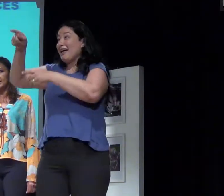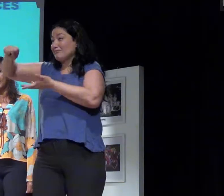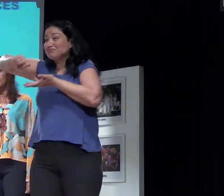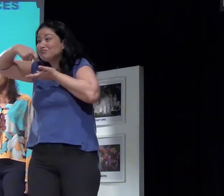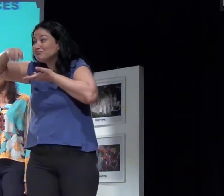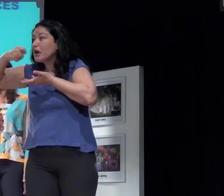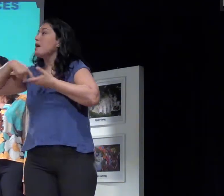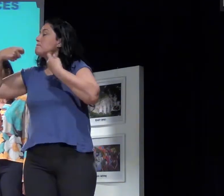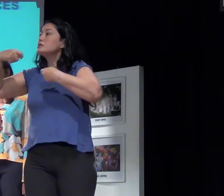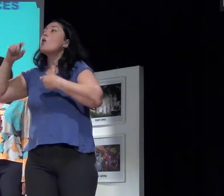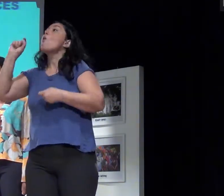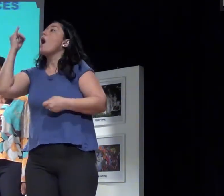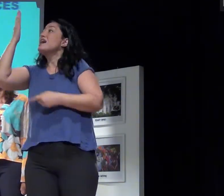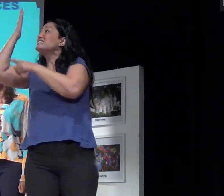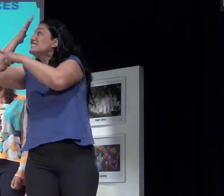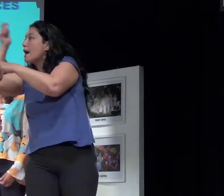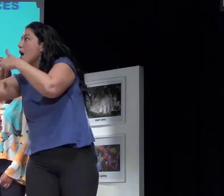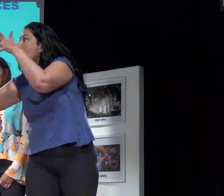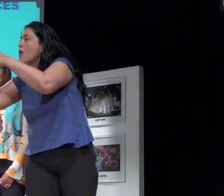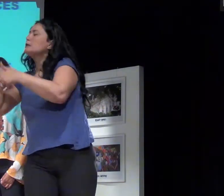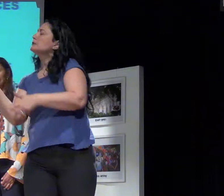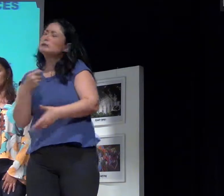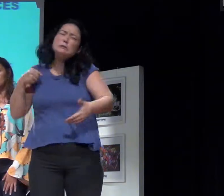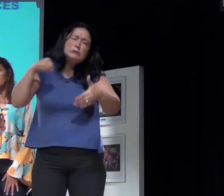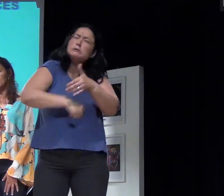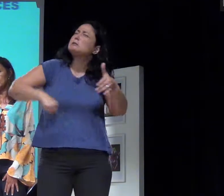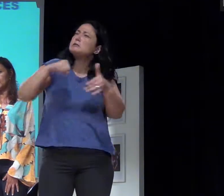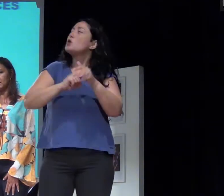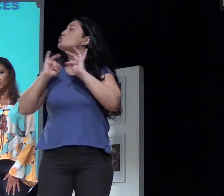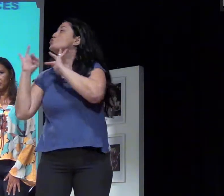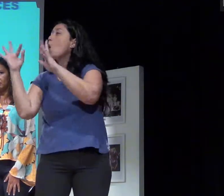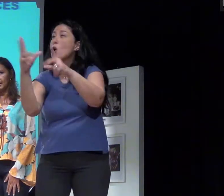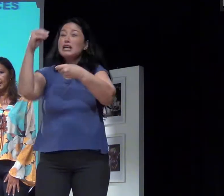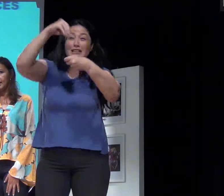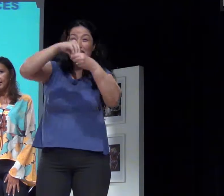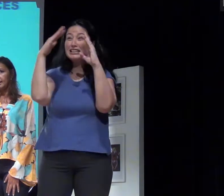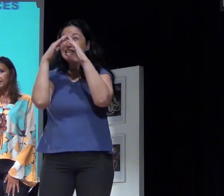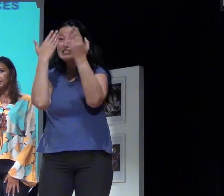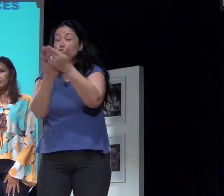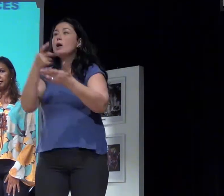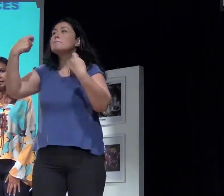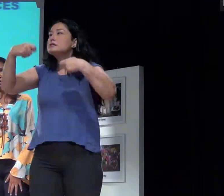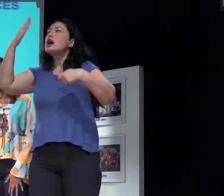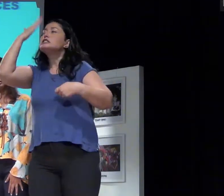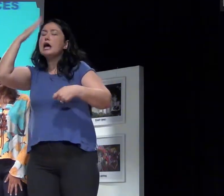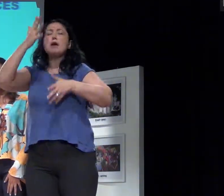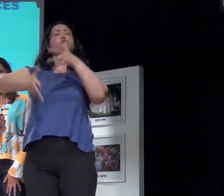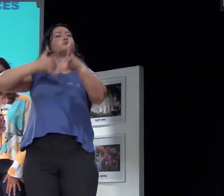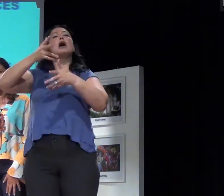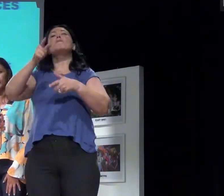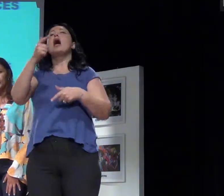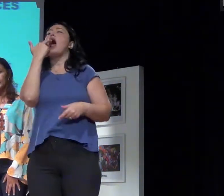é que saiba a língua de sinais. Então, a gente luta para que realmente todas as pessoas que estejam lá estejam falando a língua